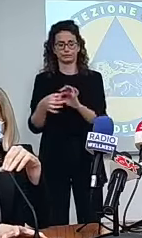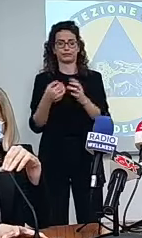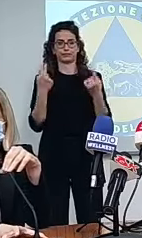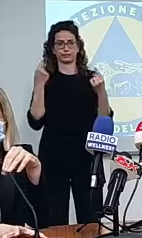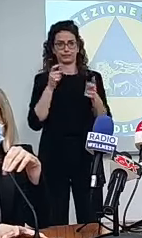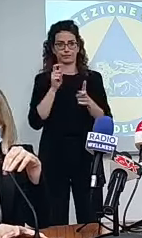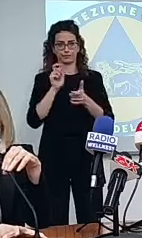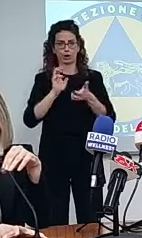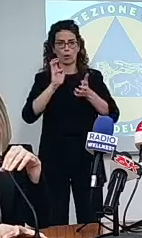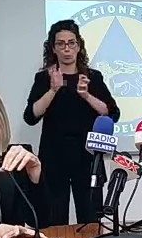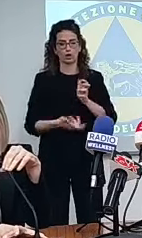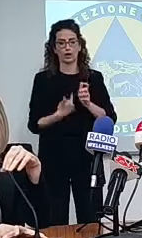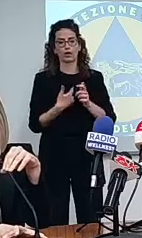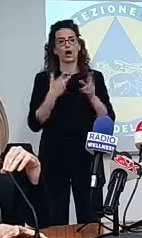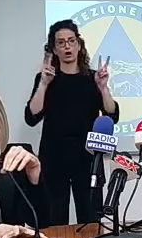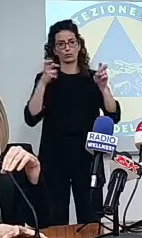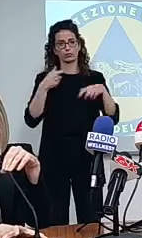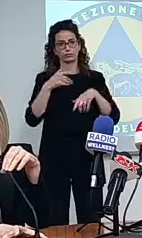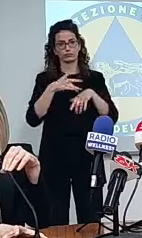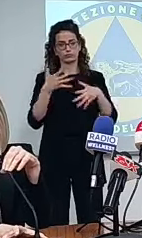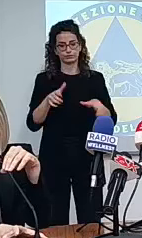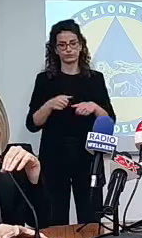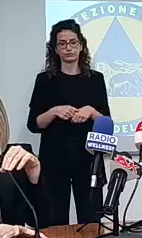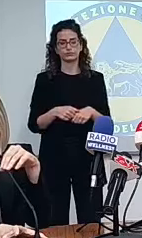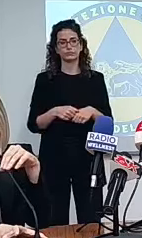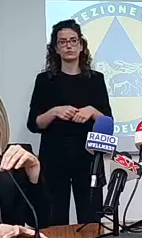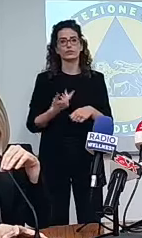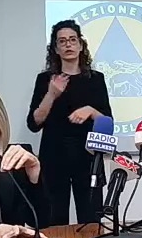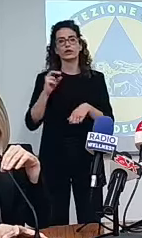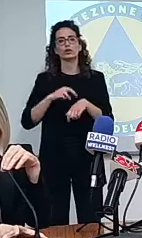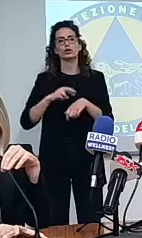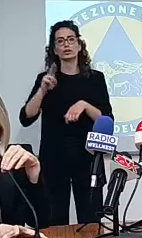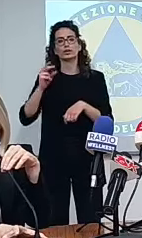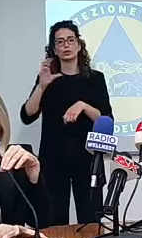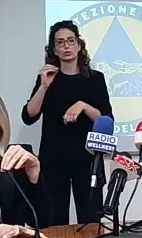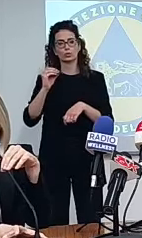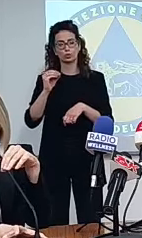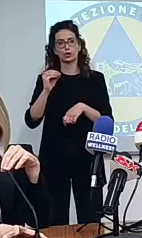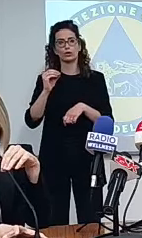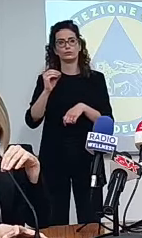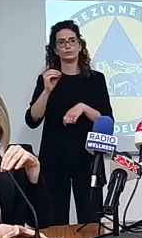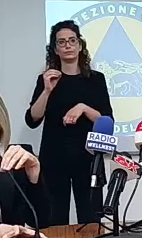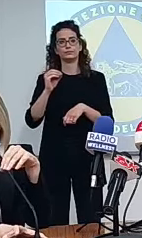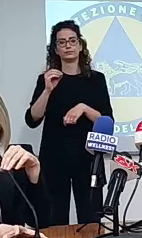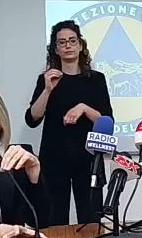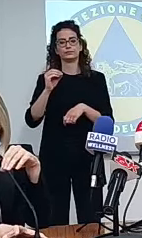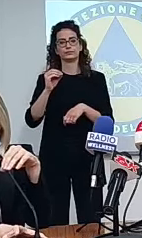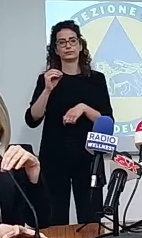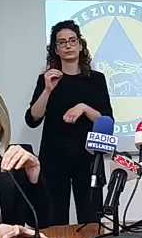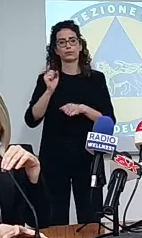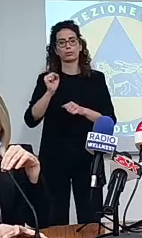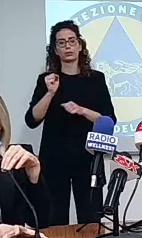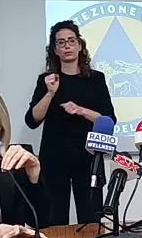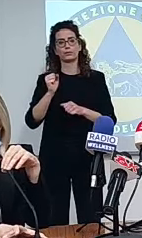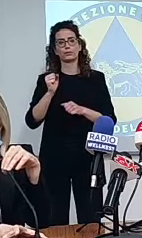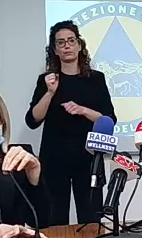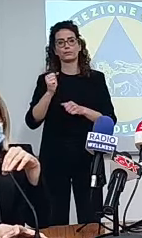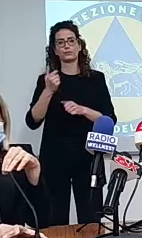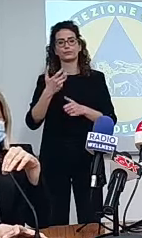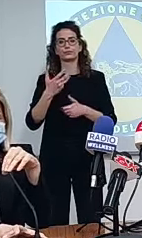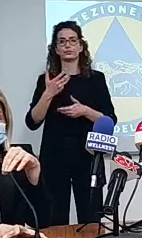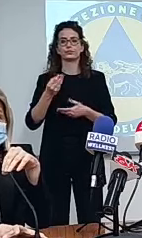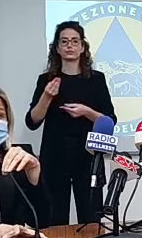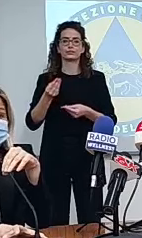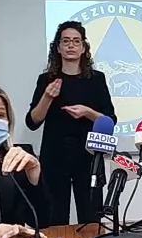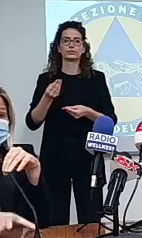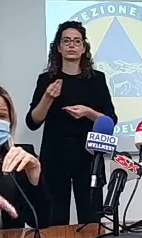anche questo argomento. Ho chiesto alla dottoressa Russo se mi dava anche un tornaconto, diciamo,